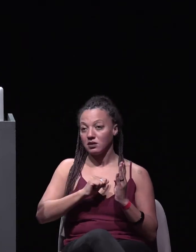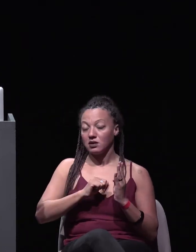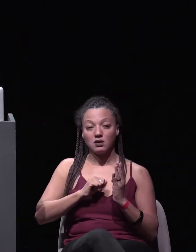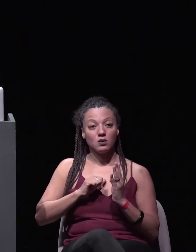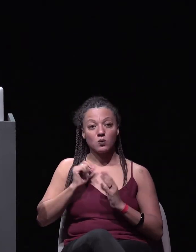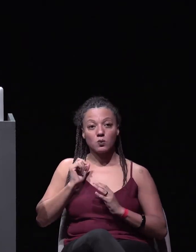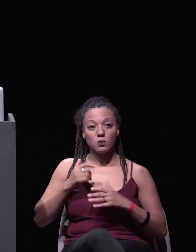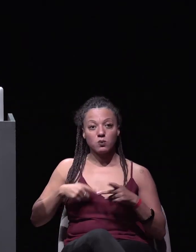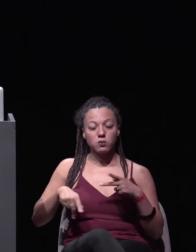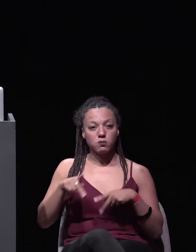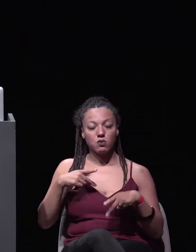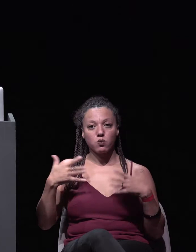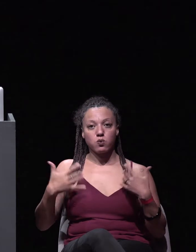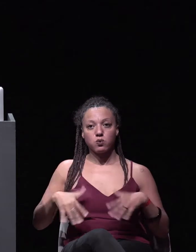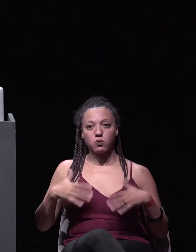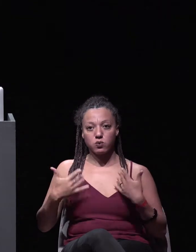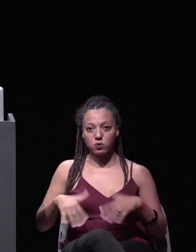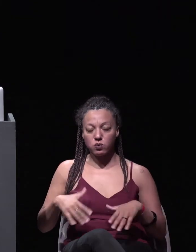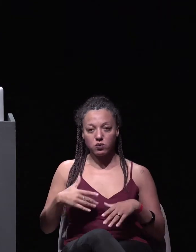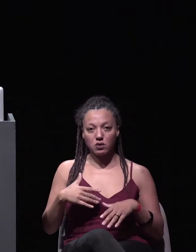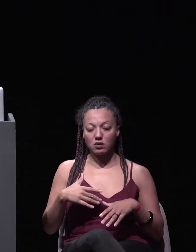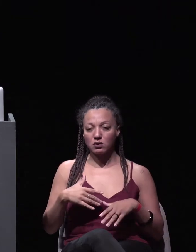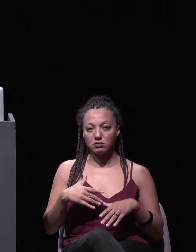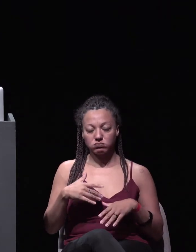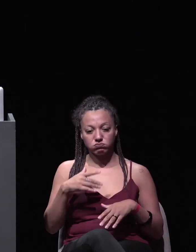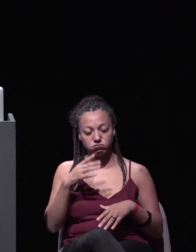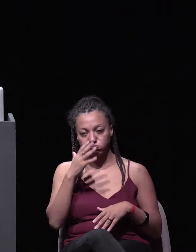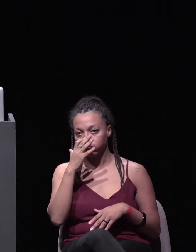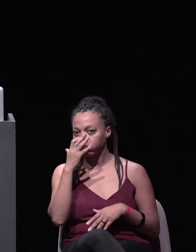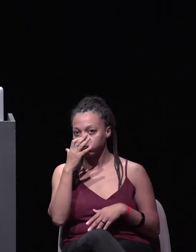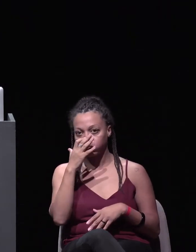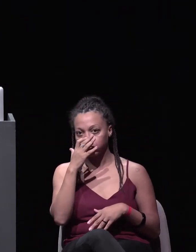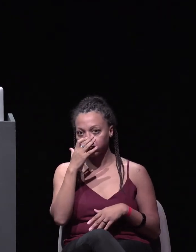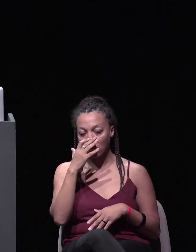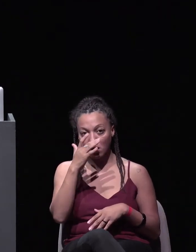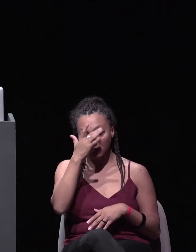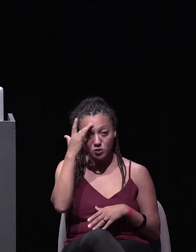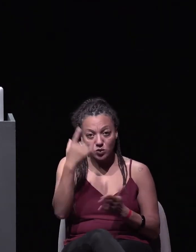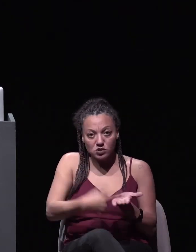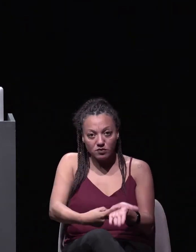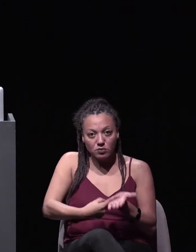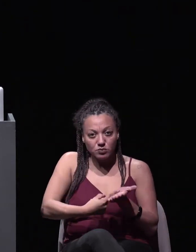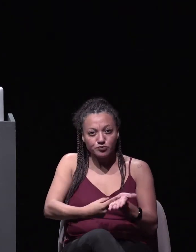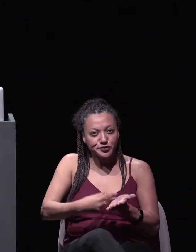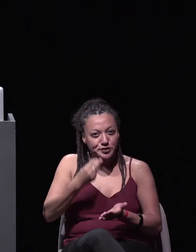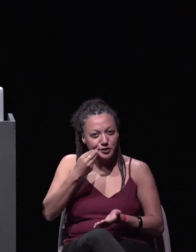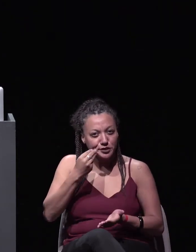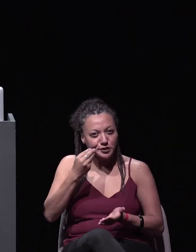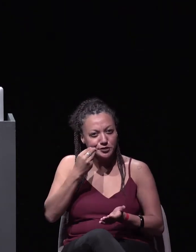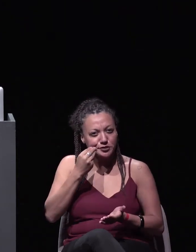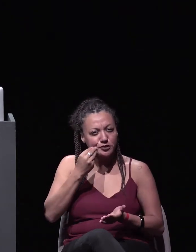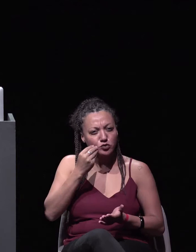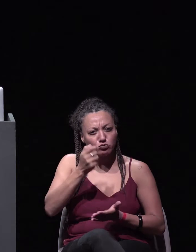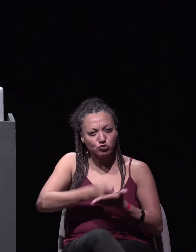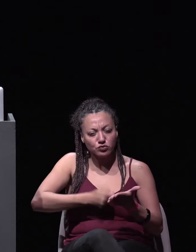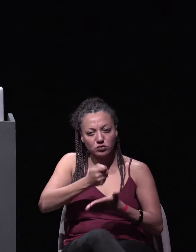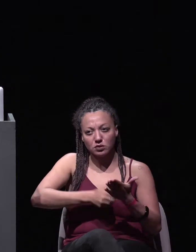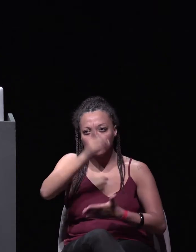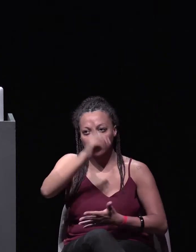junção, né, de pessoas que estavam se agrupando, buscando aí uma voz contestadora no movimento dos direitos civis,